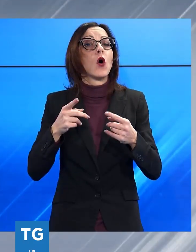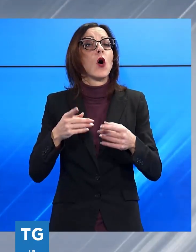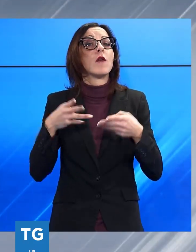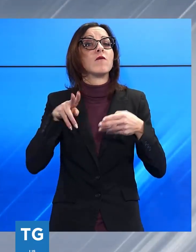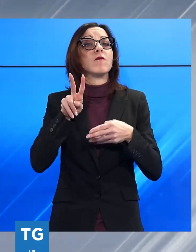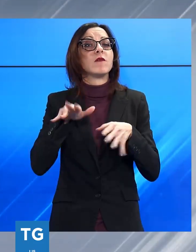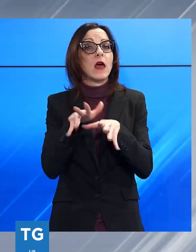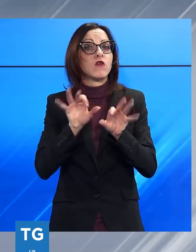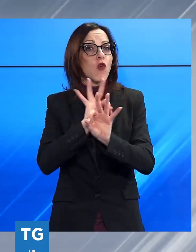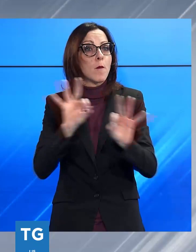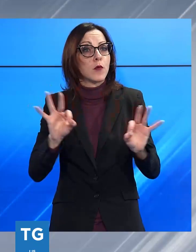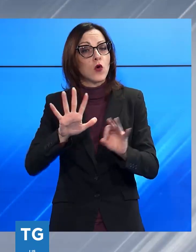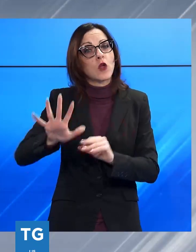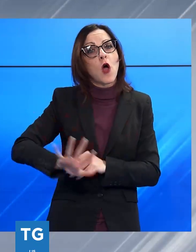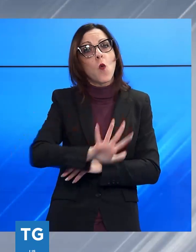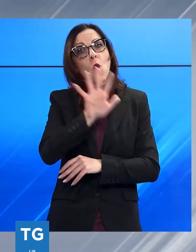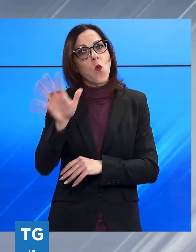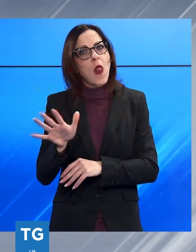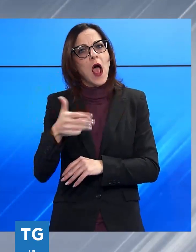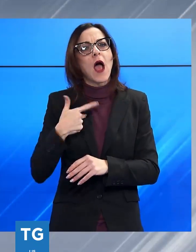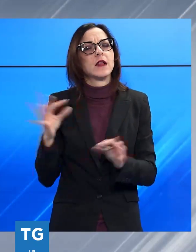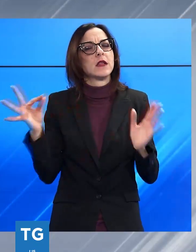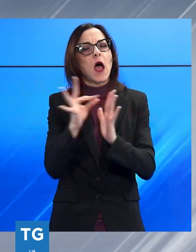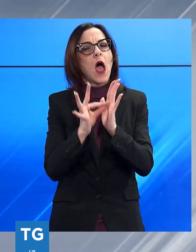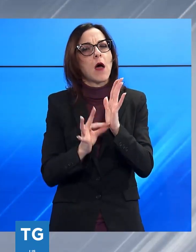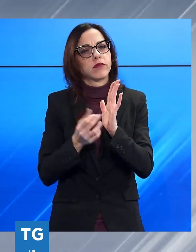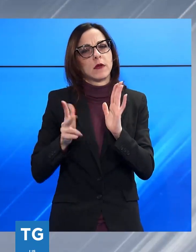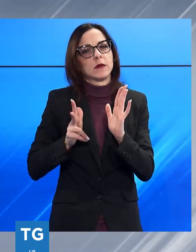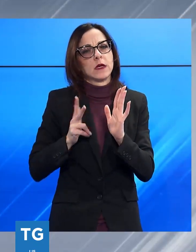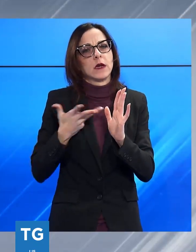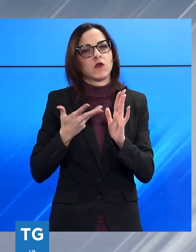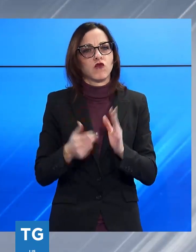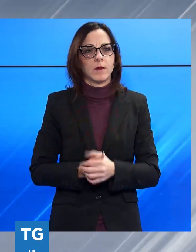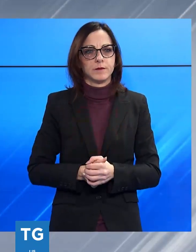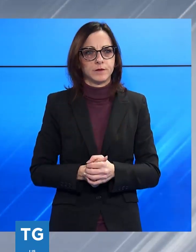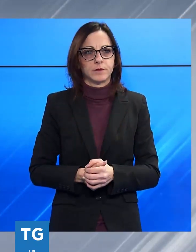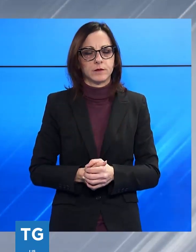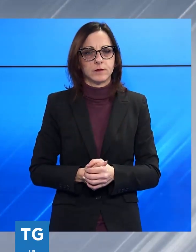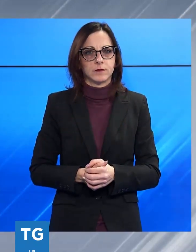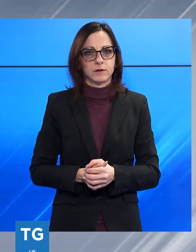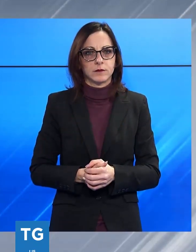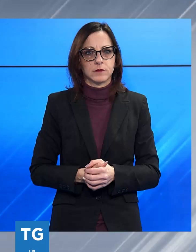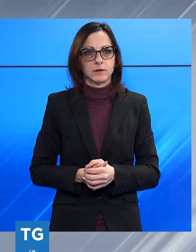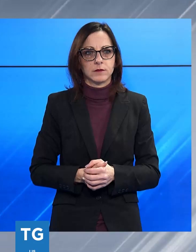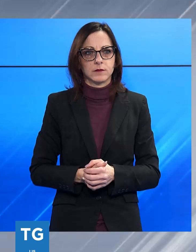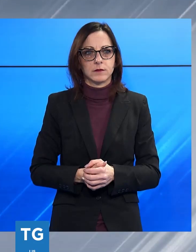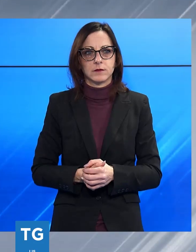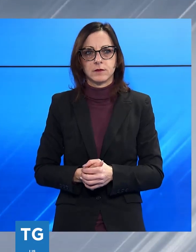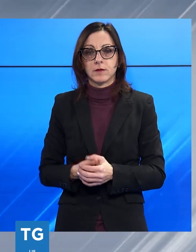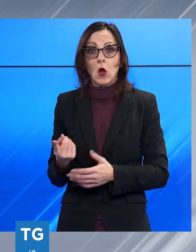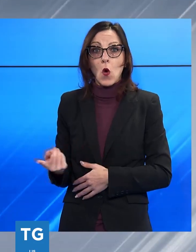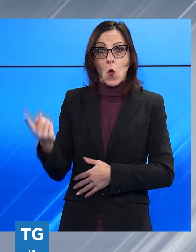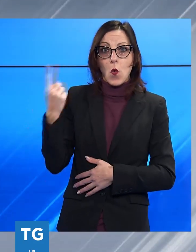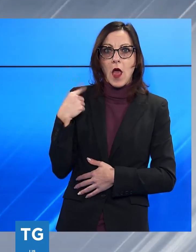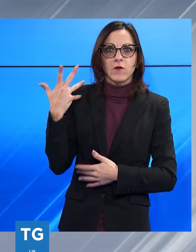già pronta per un'altra altrettanto densa di grandi appuntamenti sicuramente intensificare quello che l'anno scorso è già stato